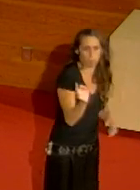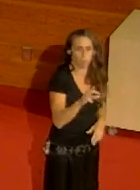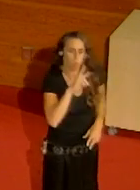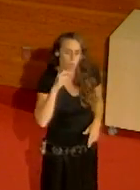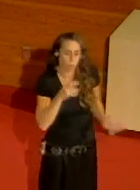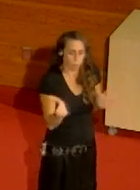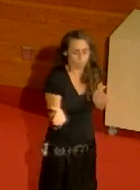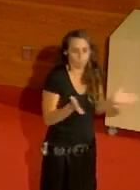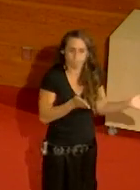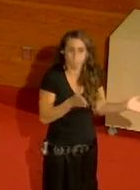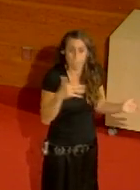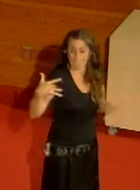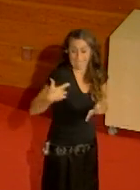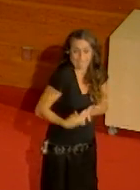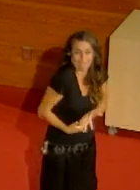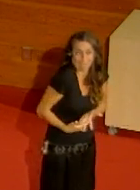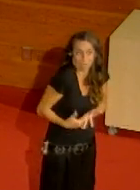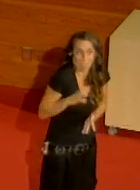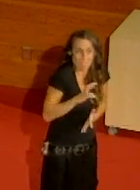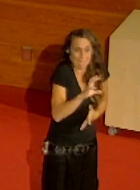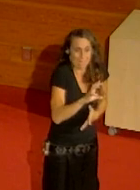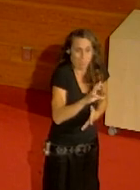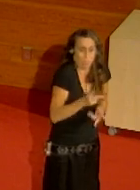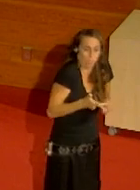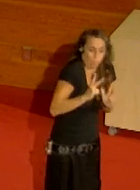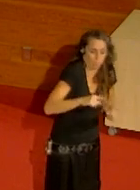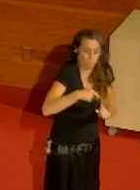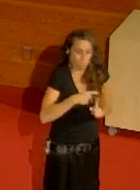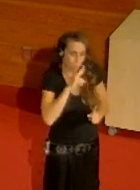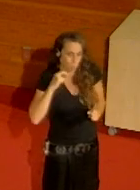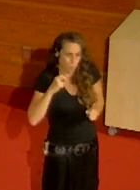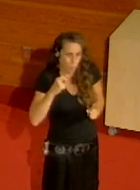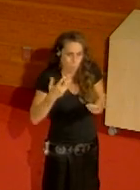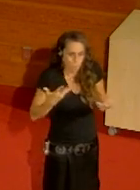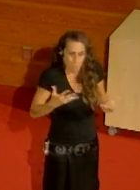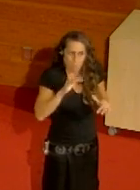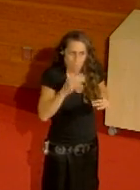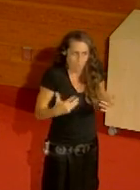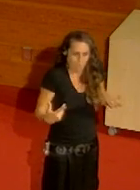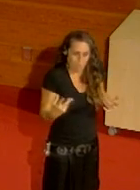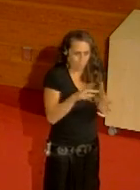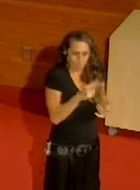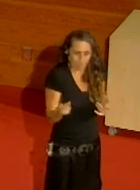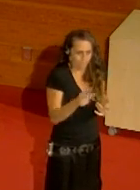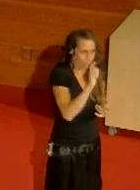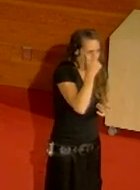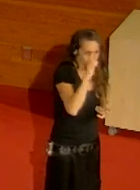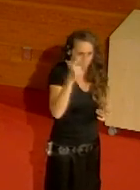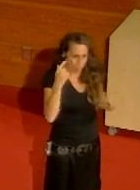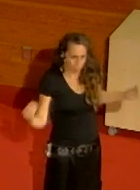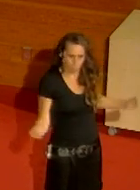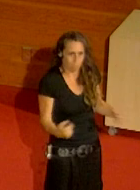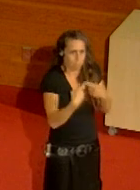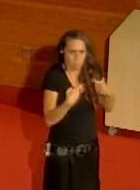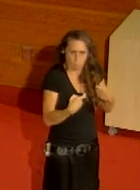hasta ahora se definía como un estado democrático y judío pero estamos viendo que está llegando a un punto de conflicto entre las dos concepciones que están entrando en